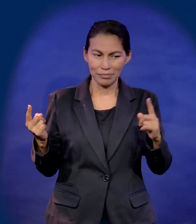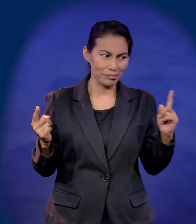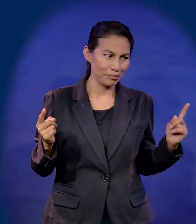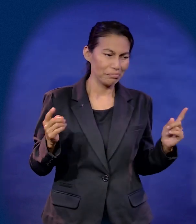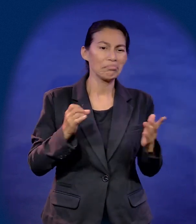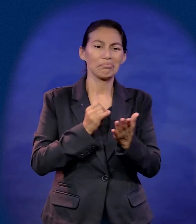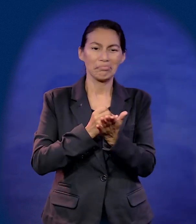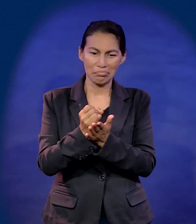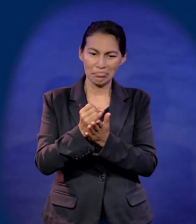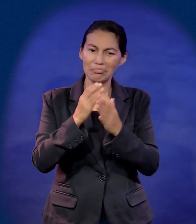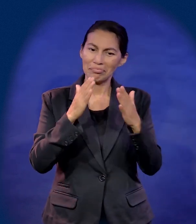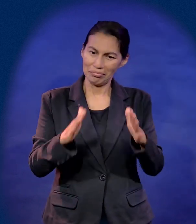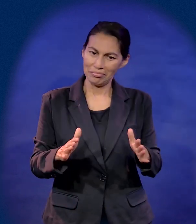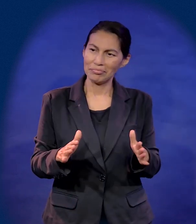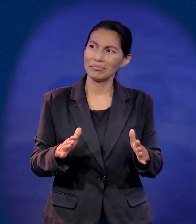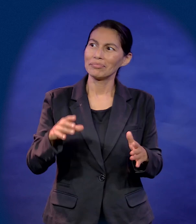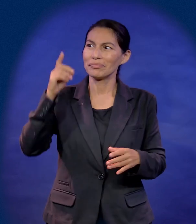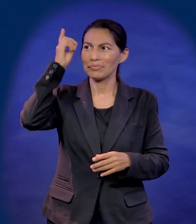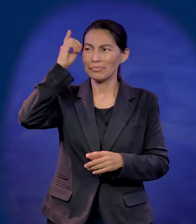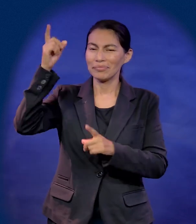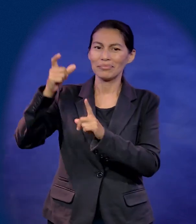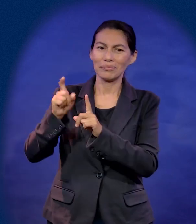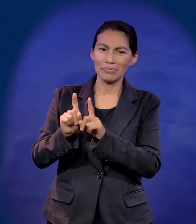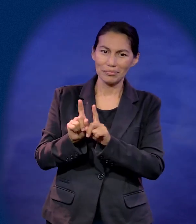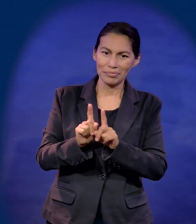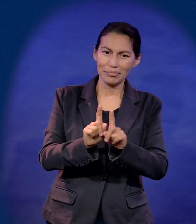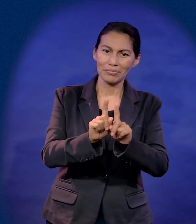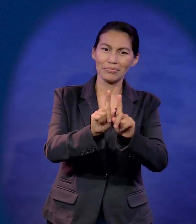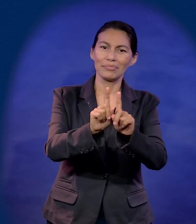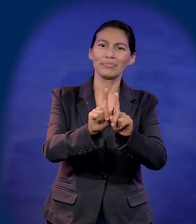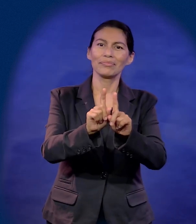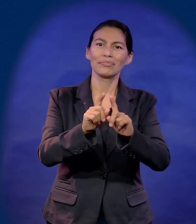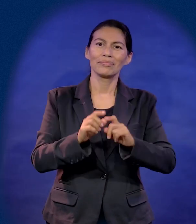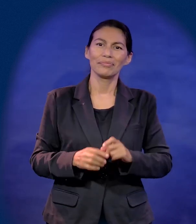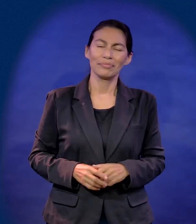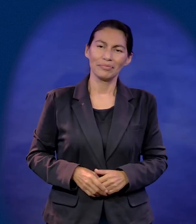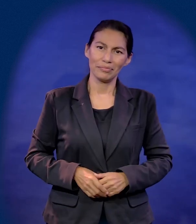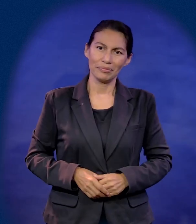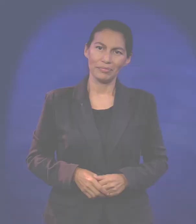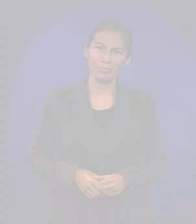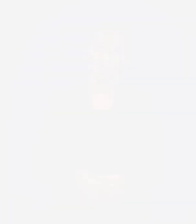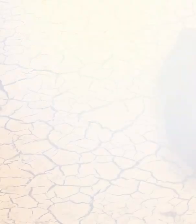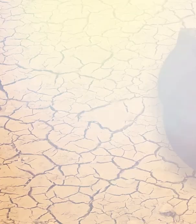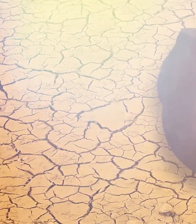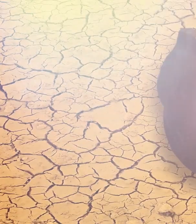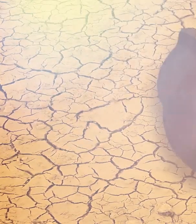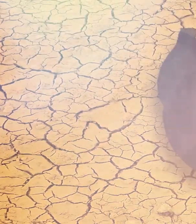Amén. Dile al que está al lado, toma la decisión ya. Dios está contigo.